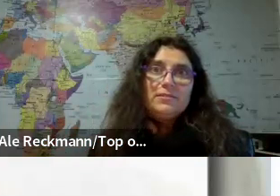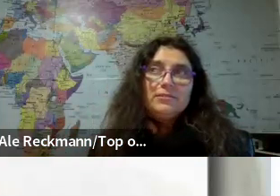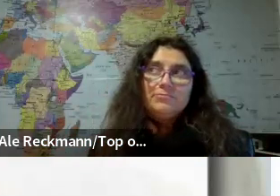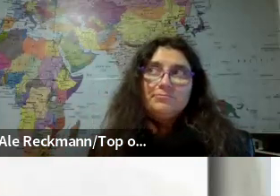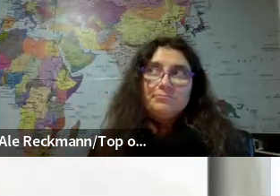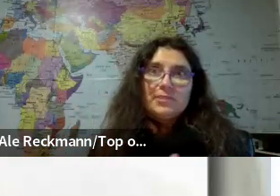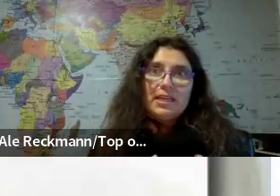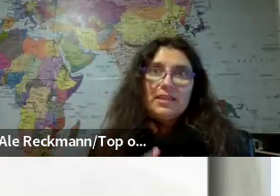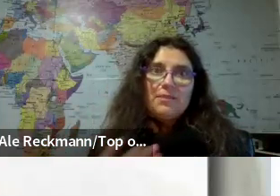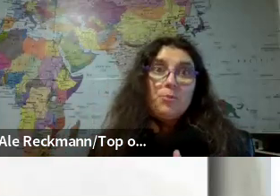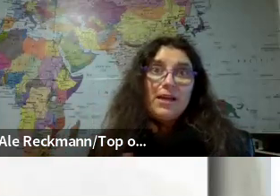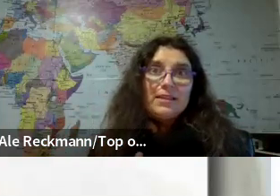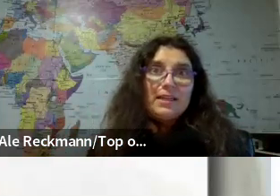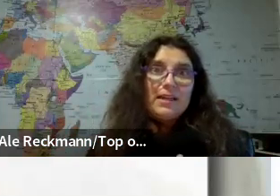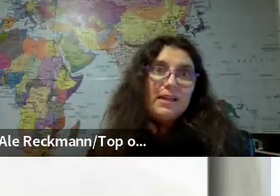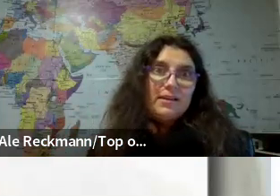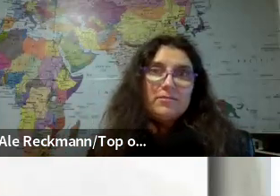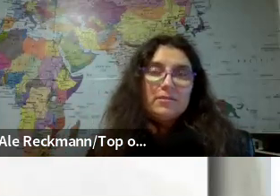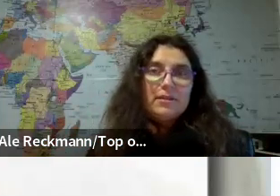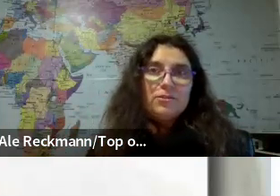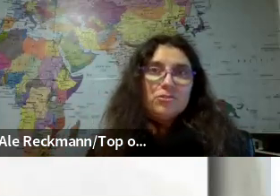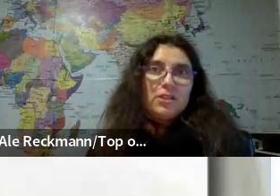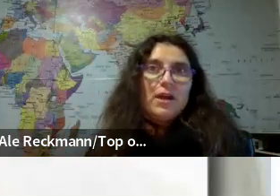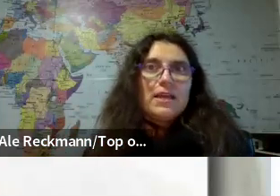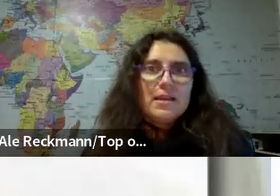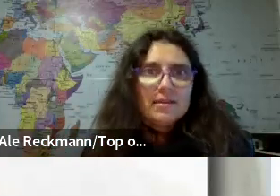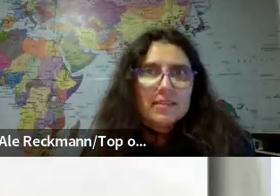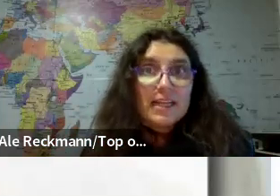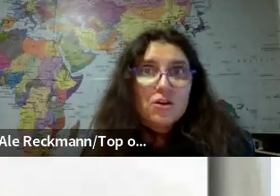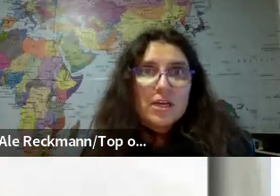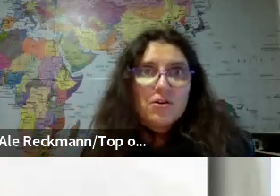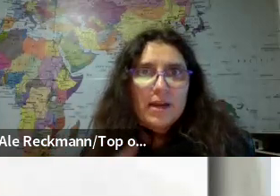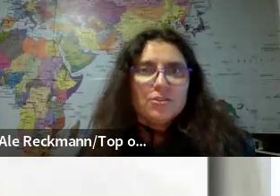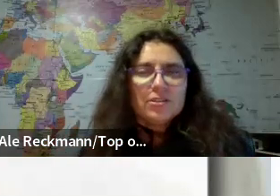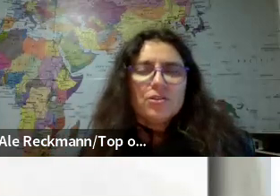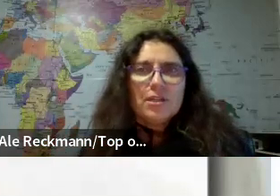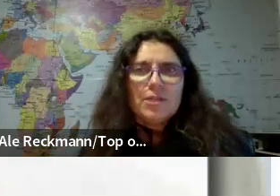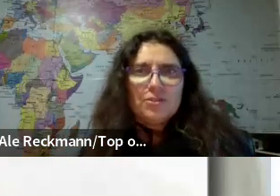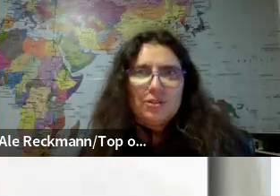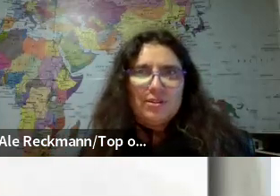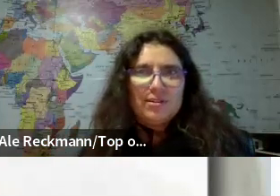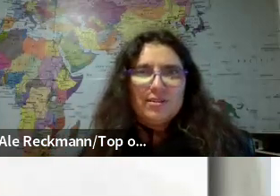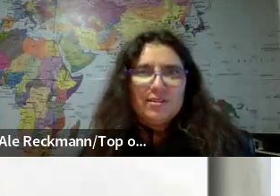mueva, que pueda tener... entonces yo ahí, si le digo que no, ahí estoy haciendo discriminación.